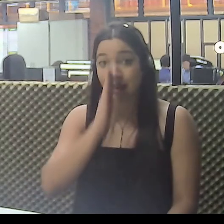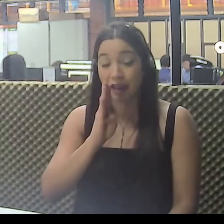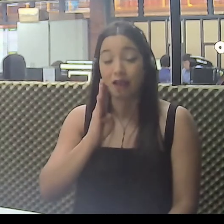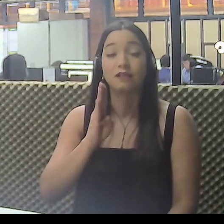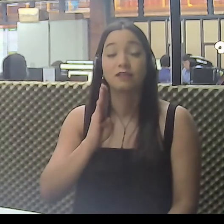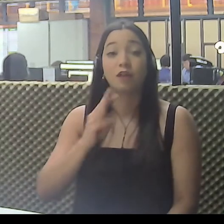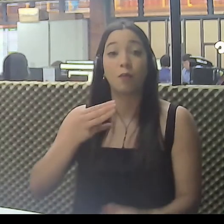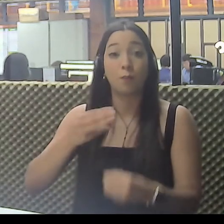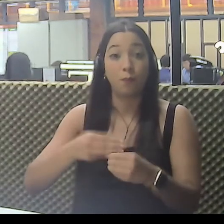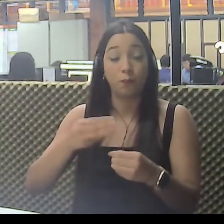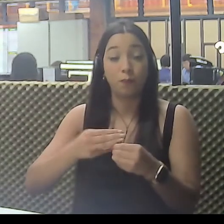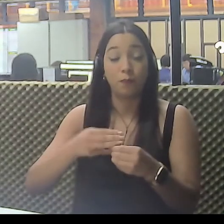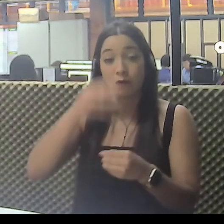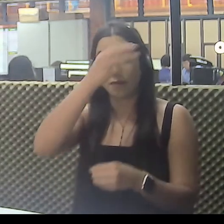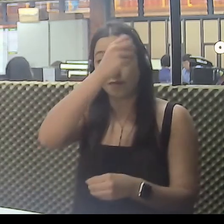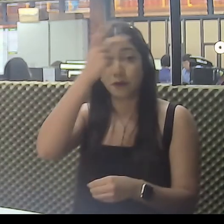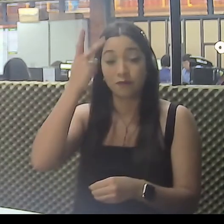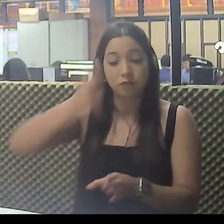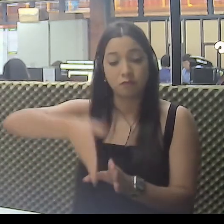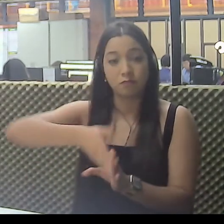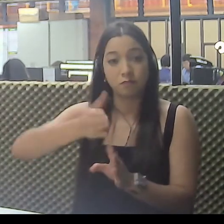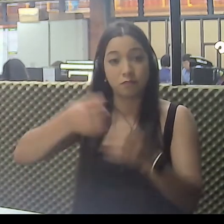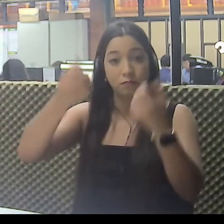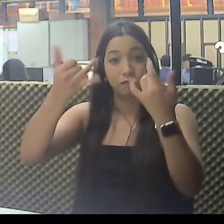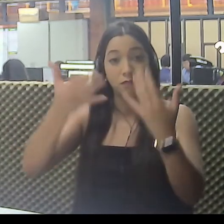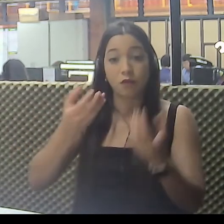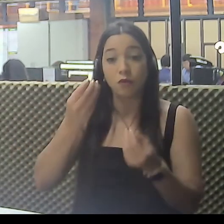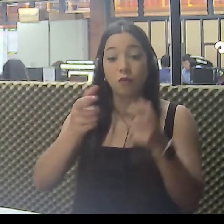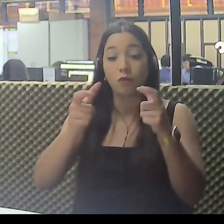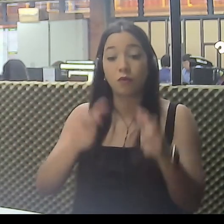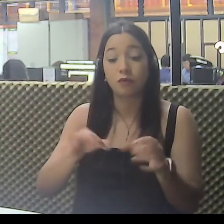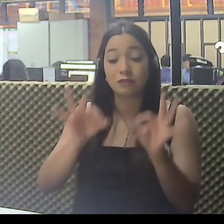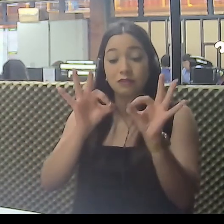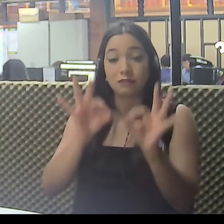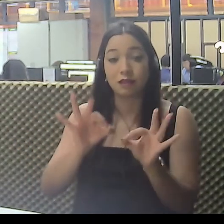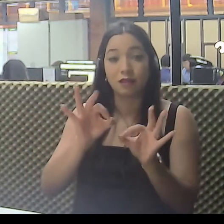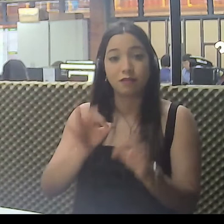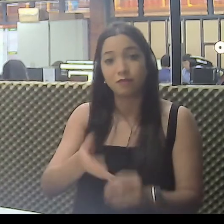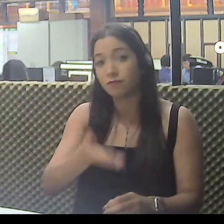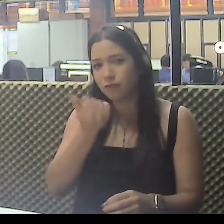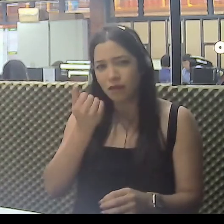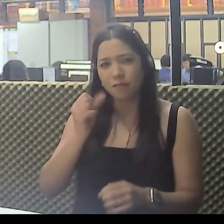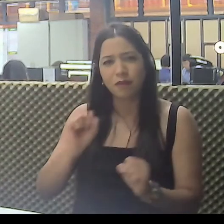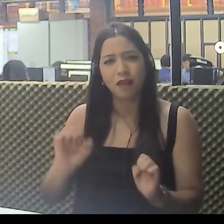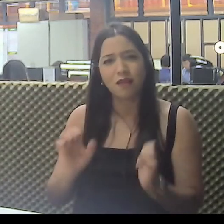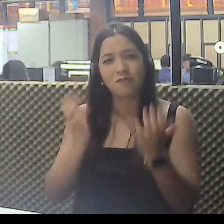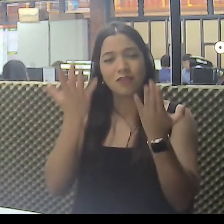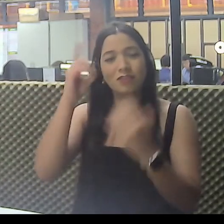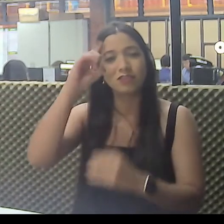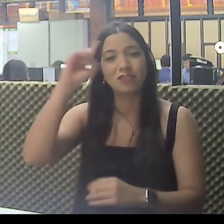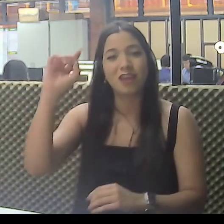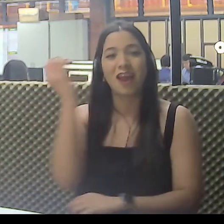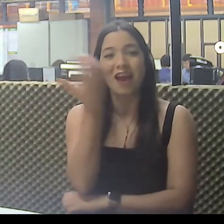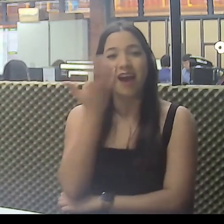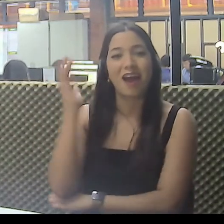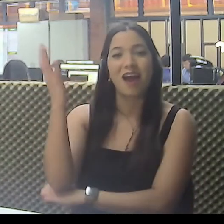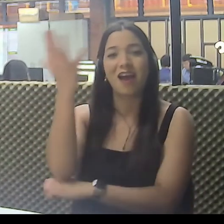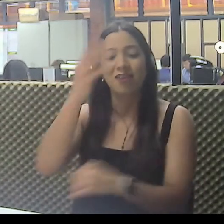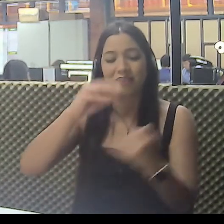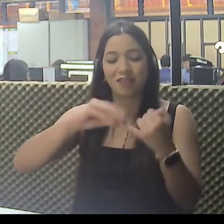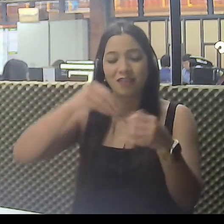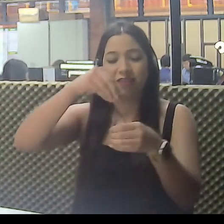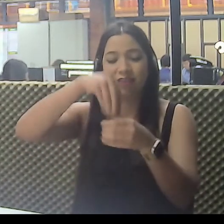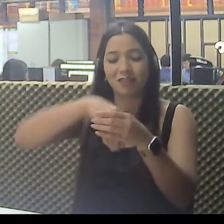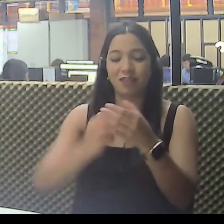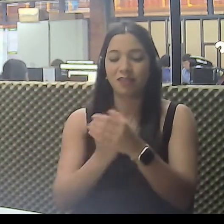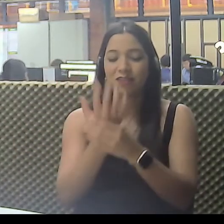também oferece orientações sobre o local de plantio. Faça a sua parte, celebre o Dia da Árvore plantando uma mudinha.